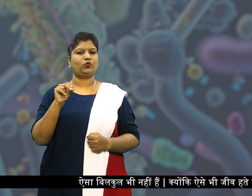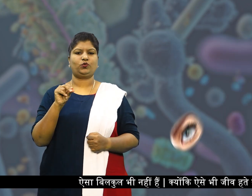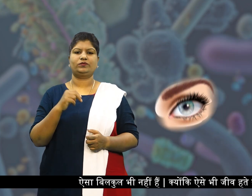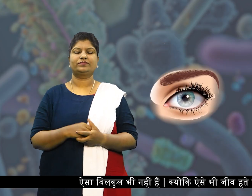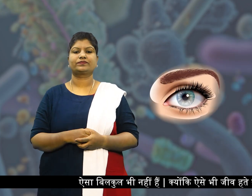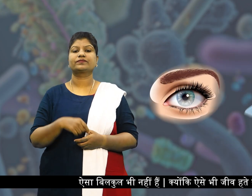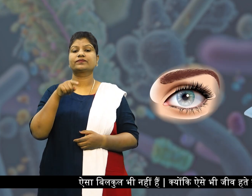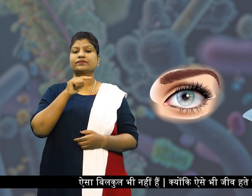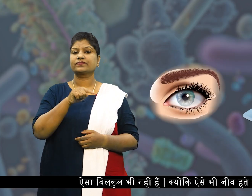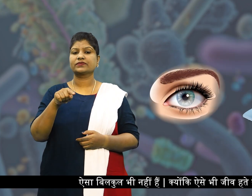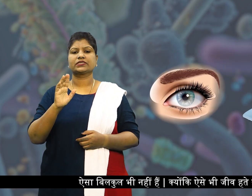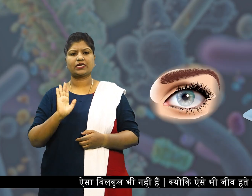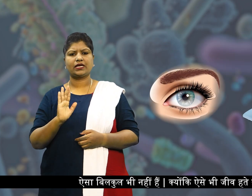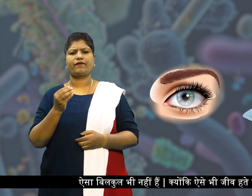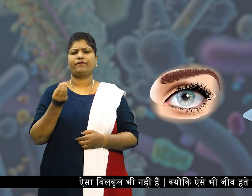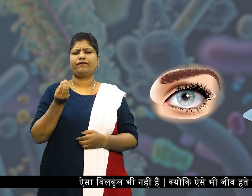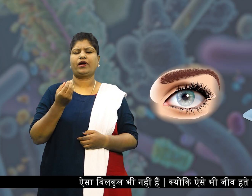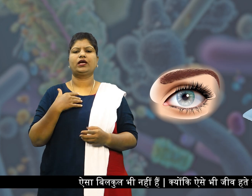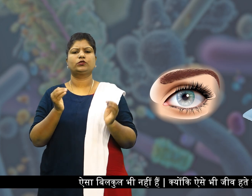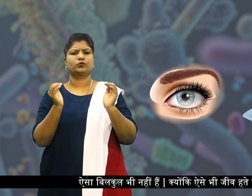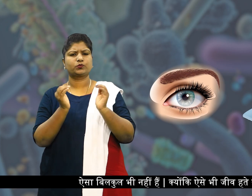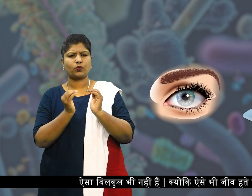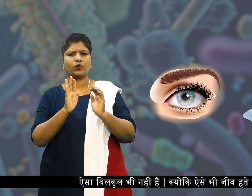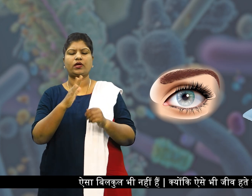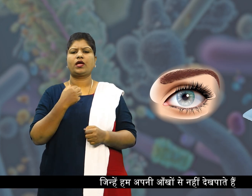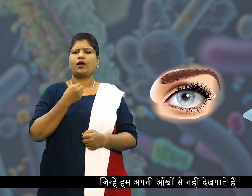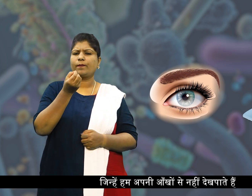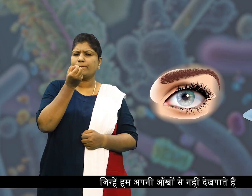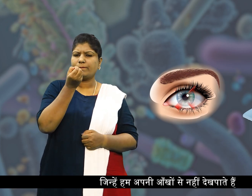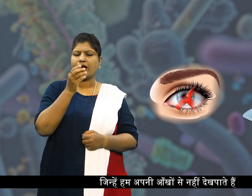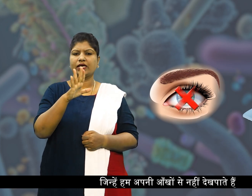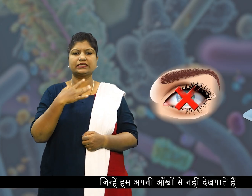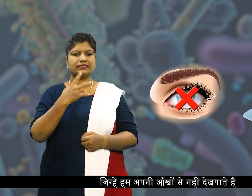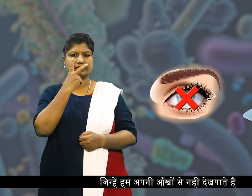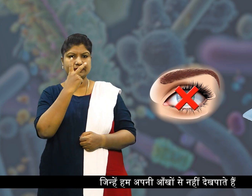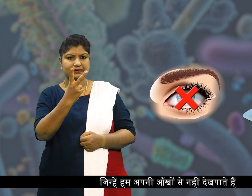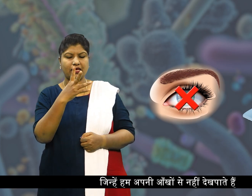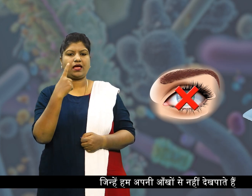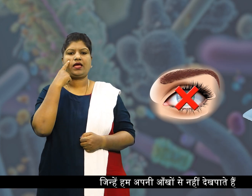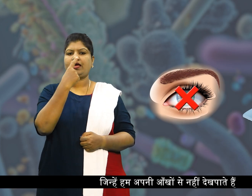है, क्योंकि ऐसे भी जीव होते हैं जिन्हें हम अपनी आंखों से नहीं देख सकते हैं,